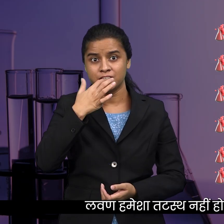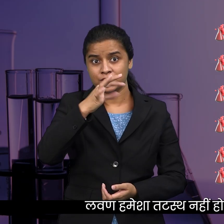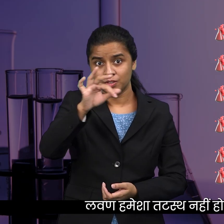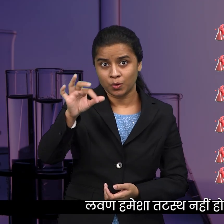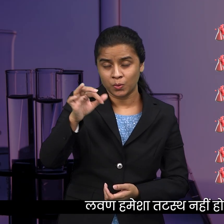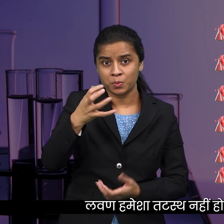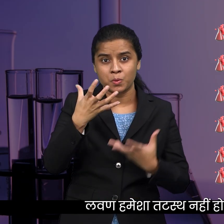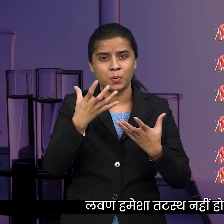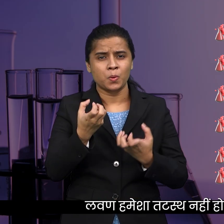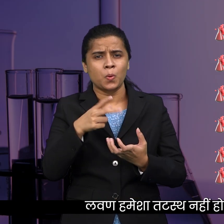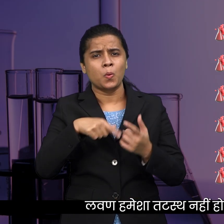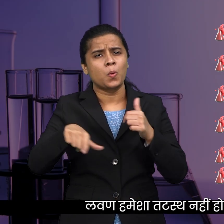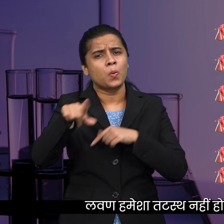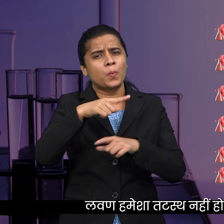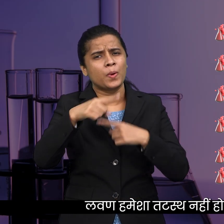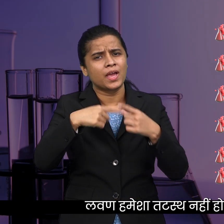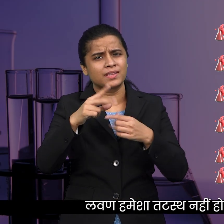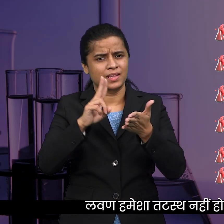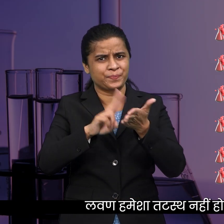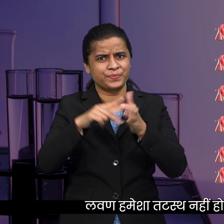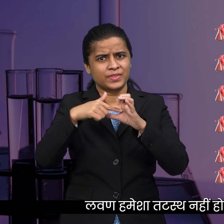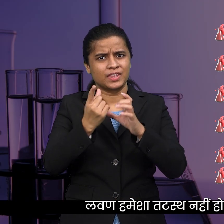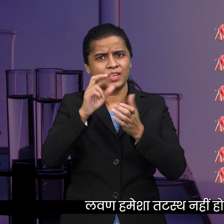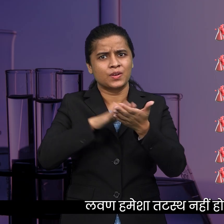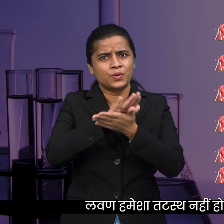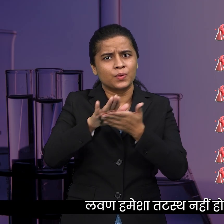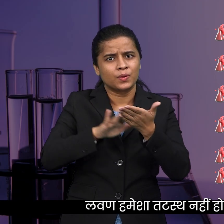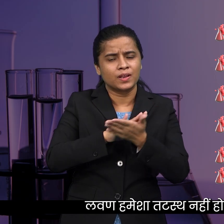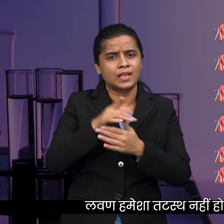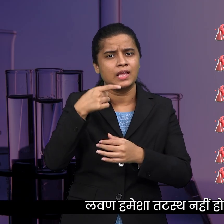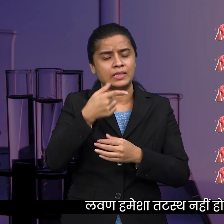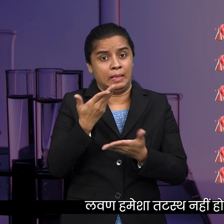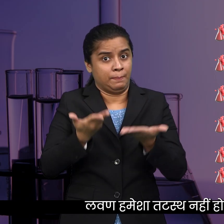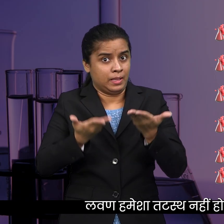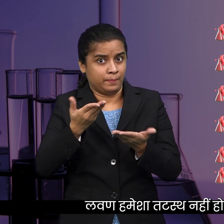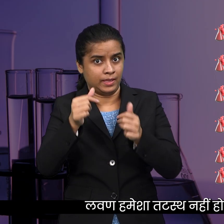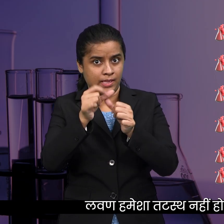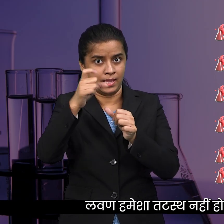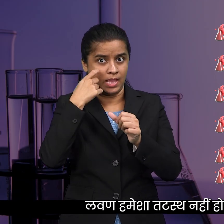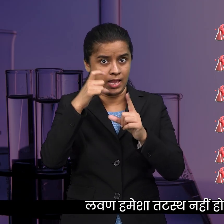लवण हमेशा तटस्थ नहीं होते हैं, वे अम्लीय या क्षारीय हो सकते हैं।